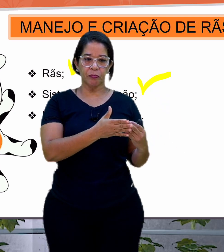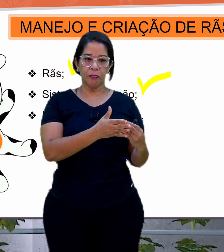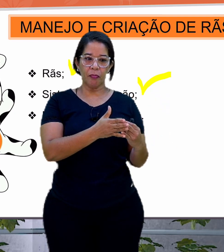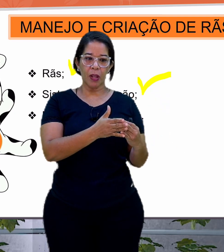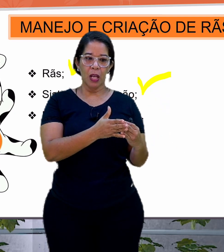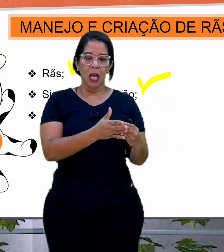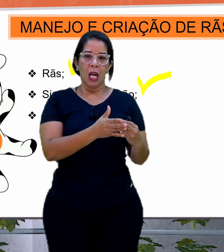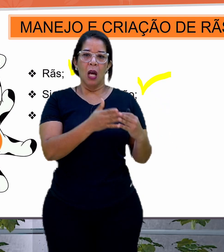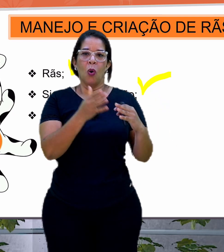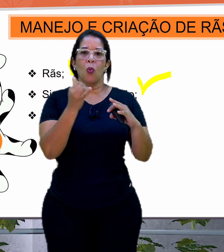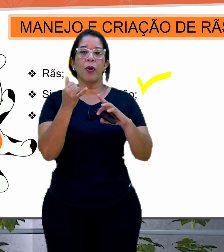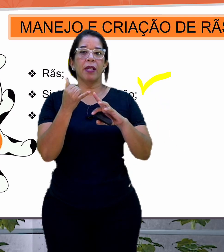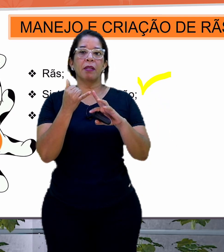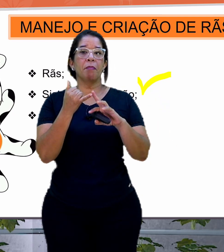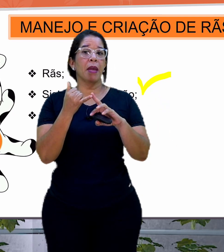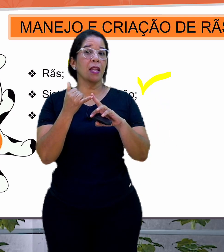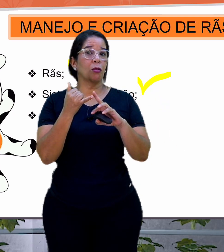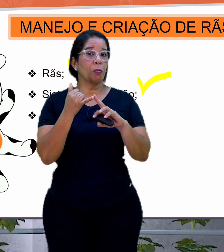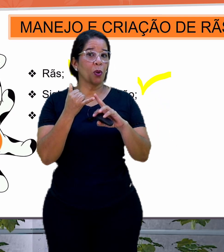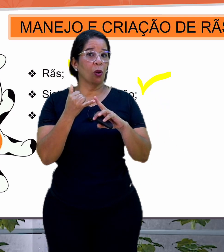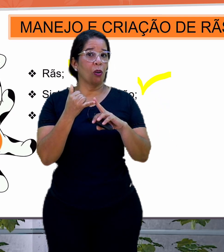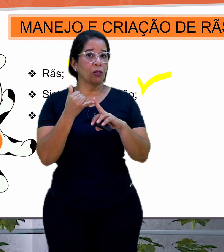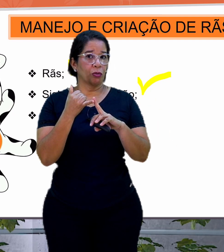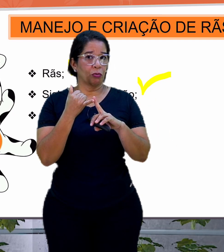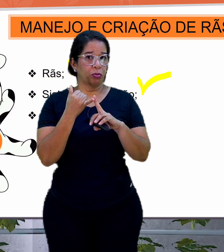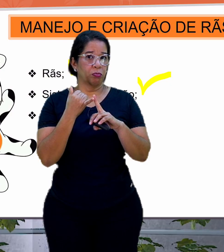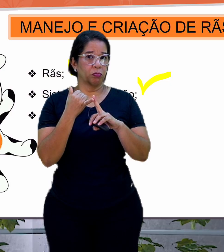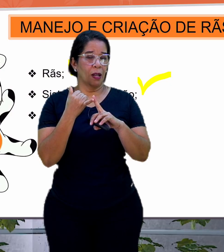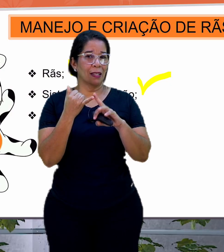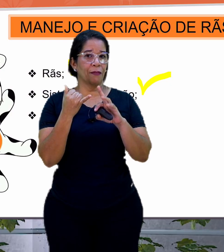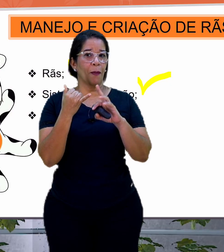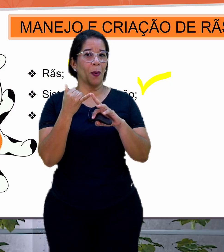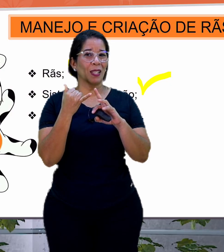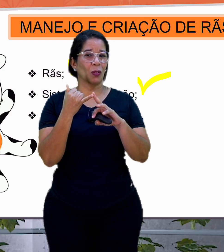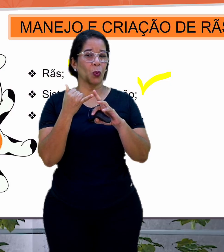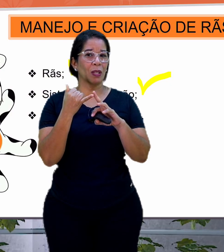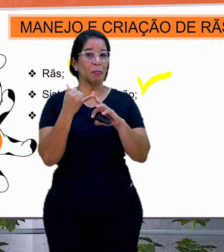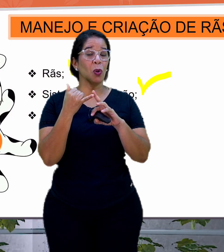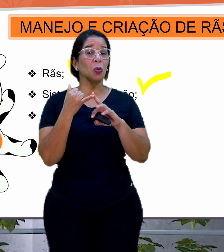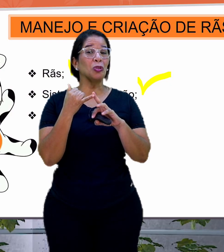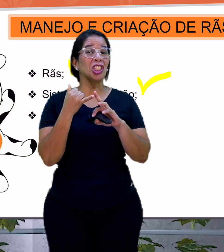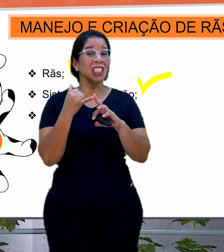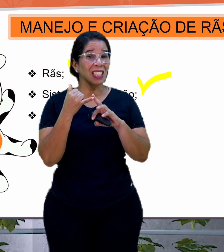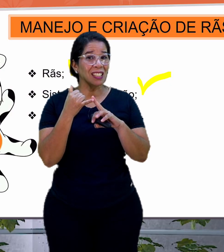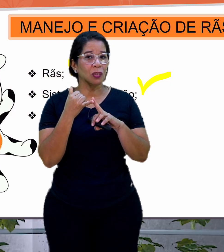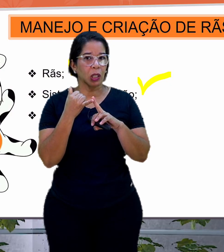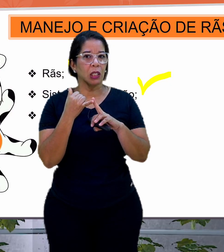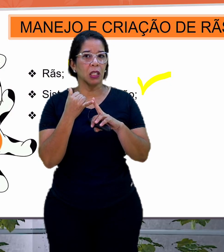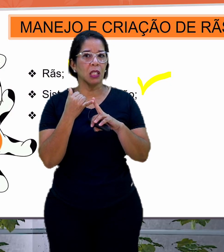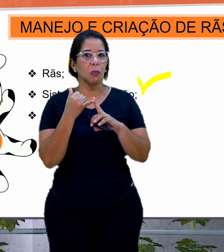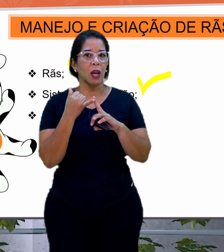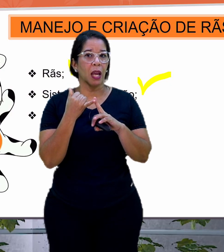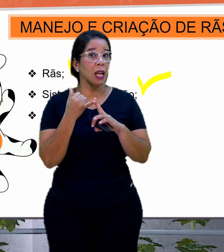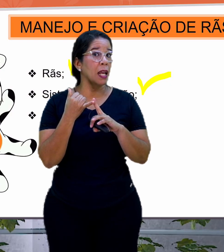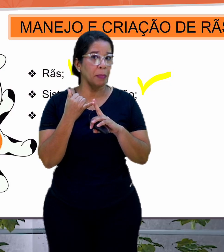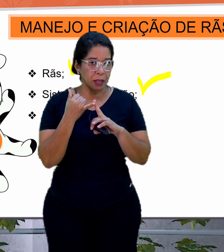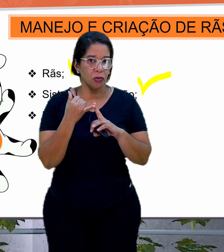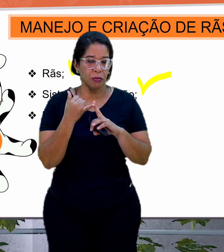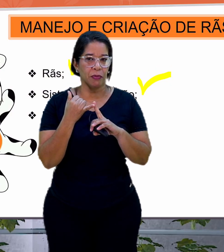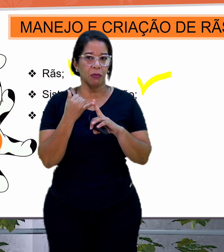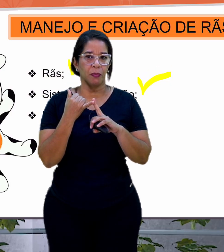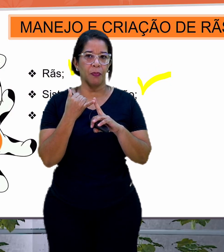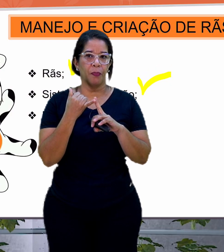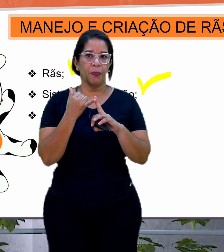espécie, o conhecimento biológico, as informações da biologia desse organismo,